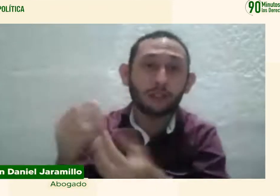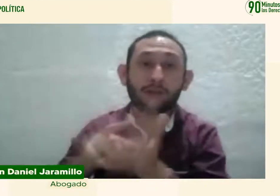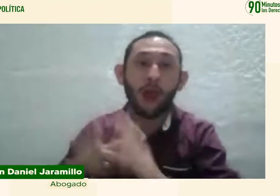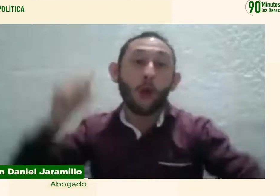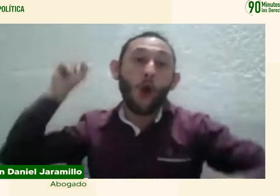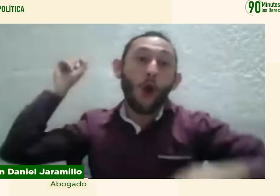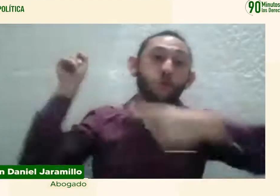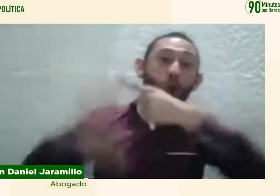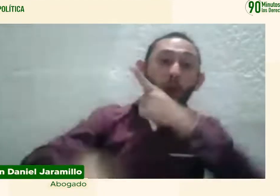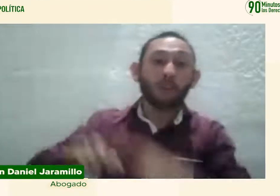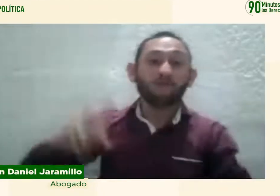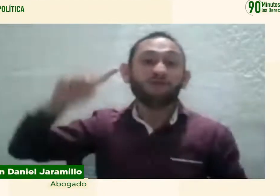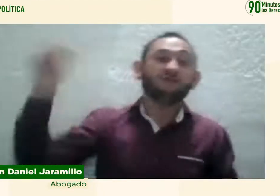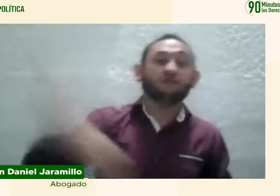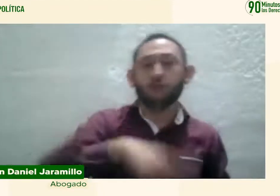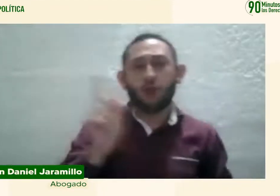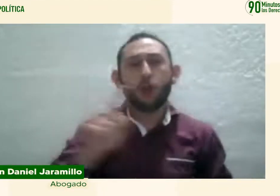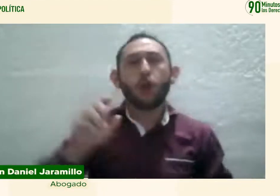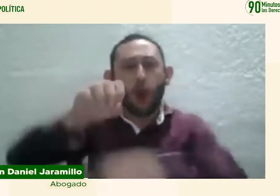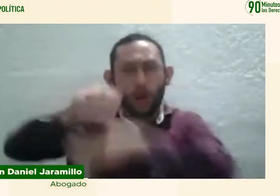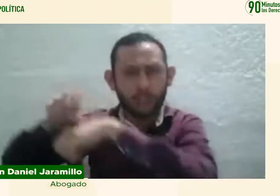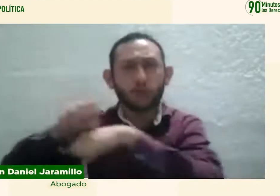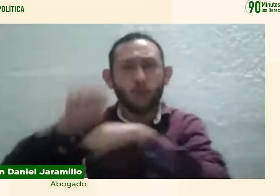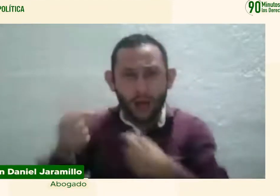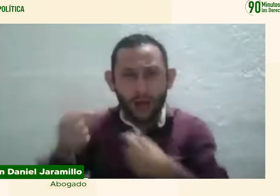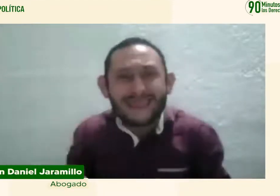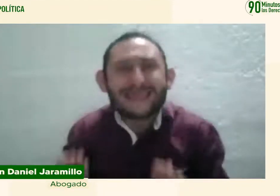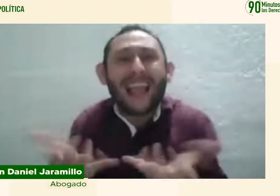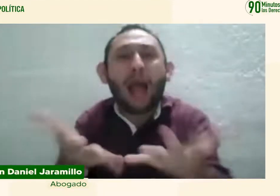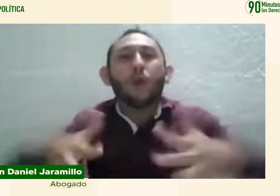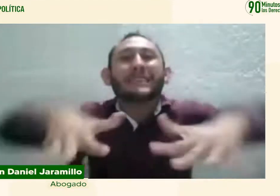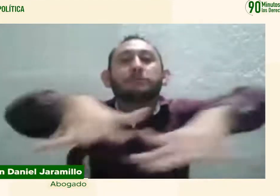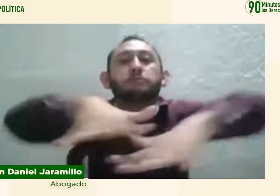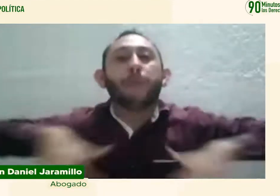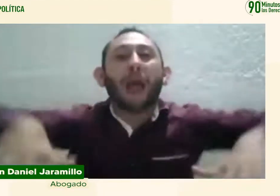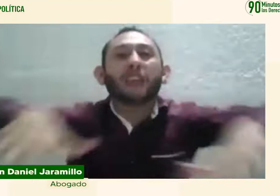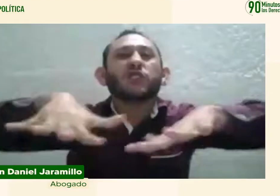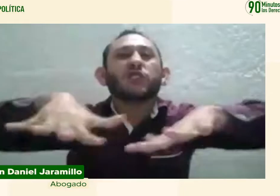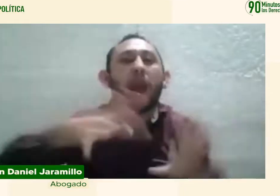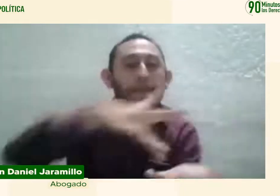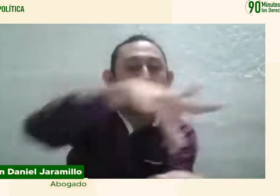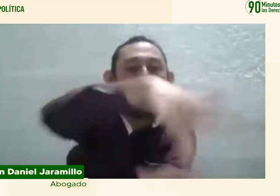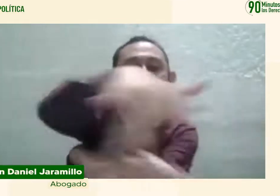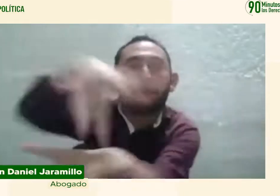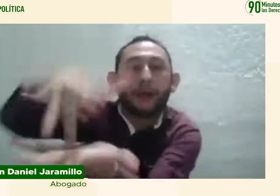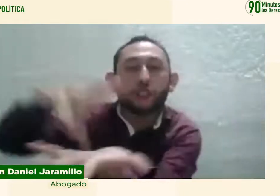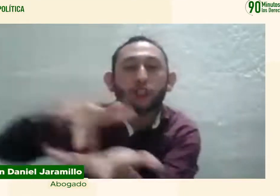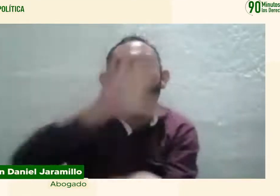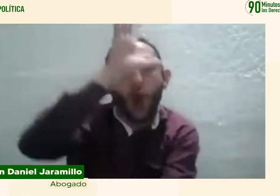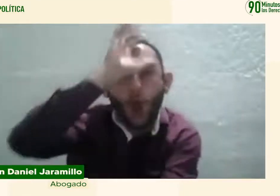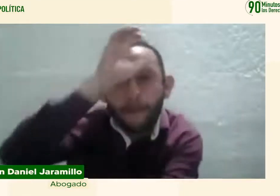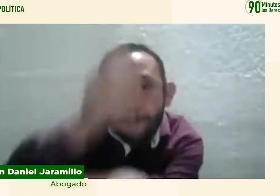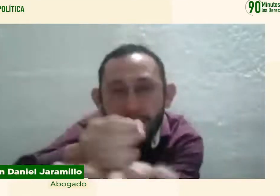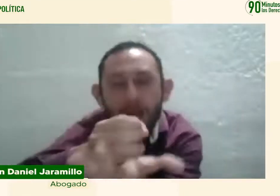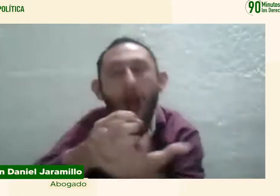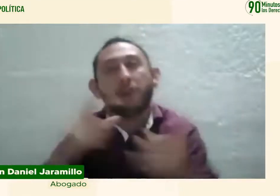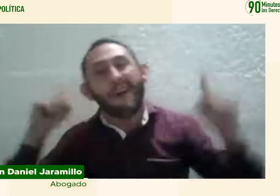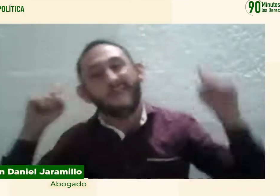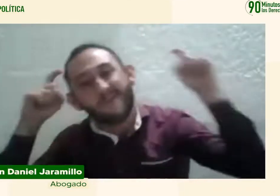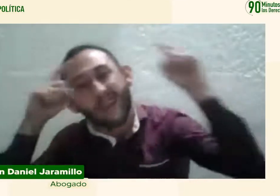las organizaciones lo pueden hacer y no es que no puedan o tengan de pronto alguna restricción en esto